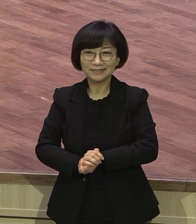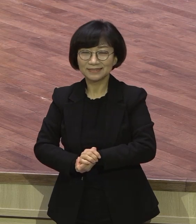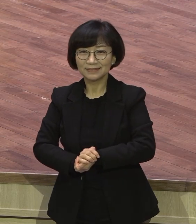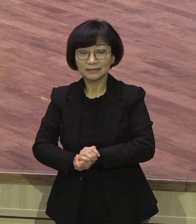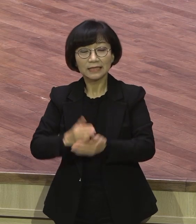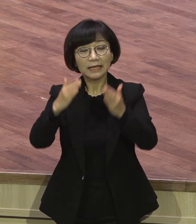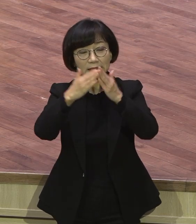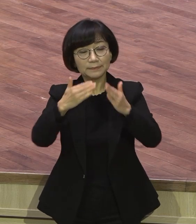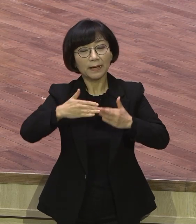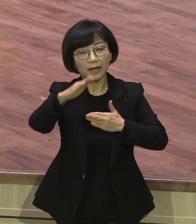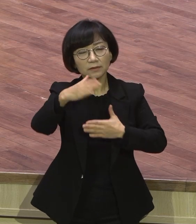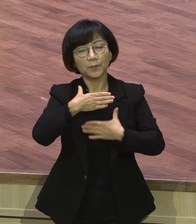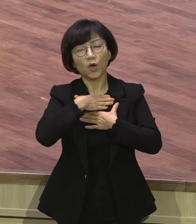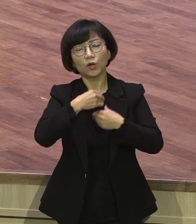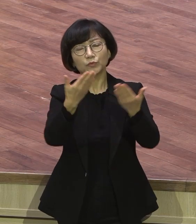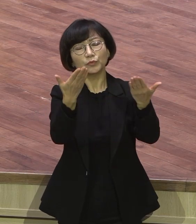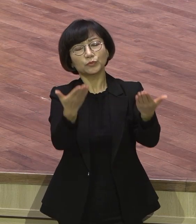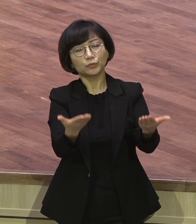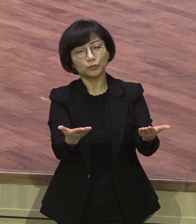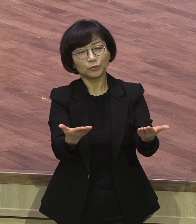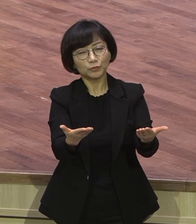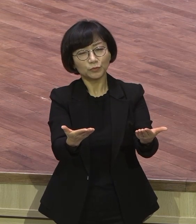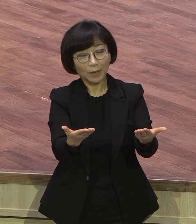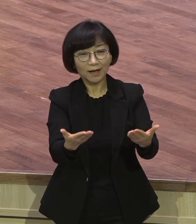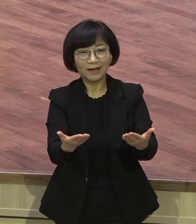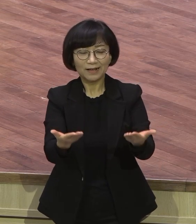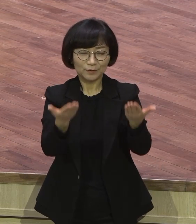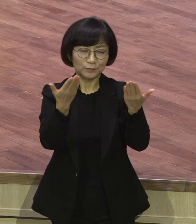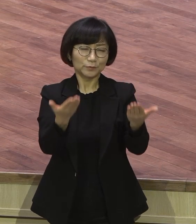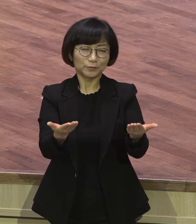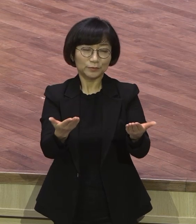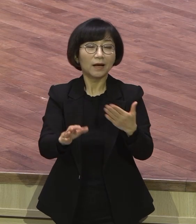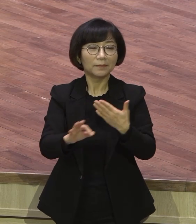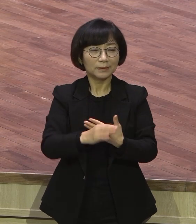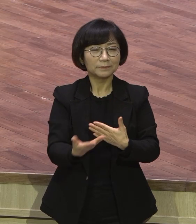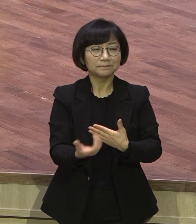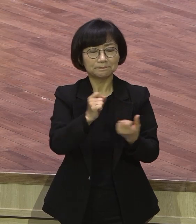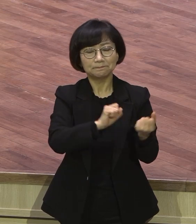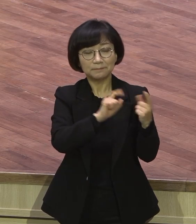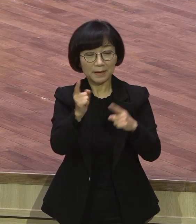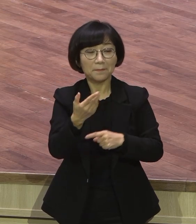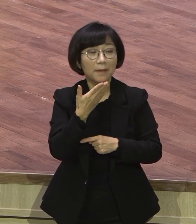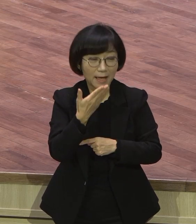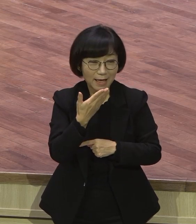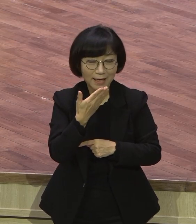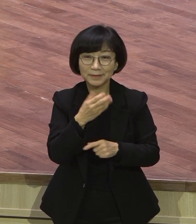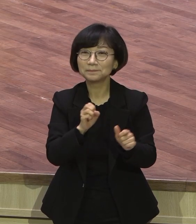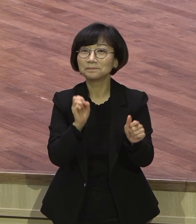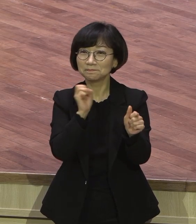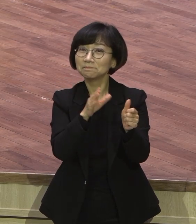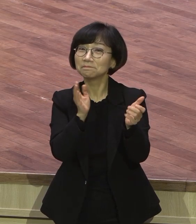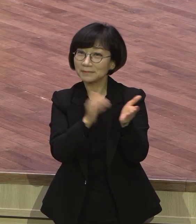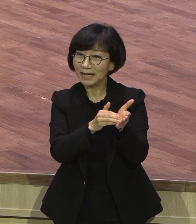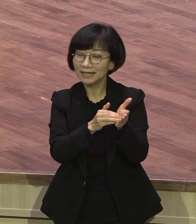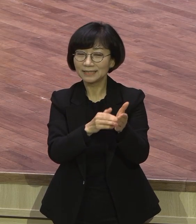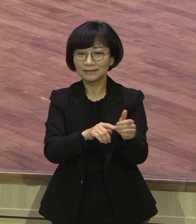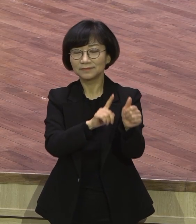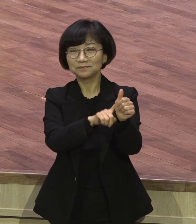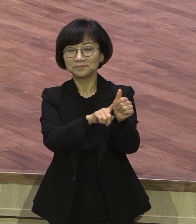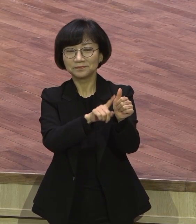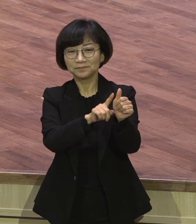편히 푹 쉬시고 그렇게 휴식을 취하면 금방 회복이 될 것입니다. 그렇게 말을 했어요.